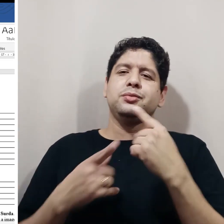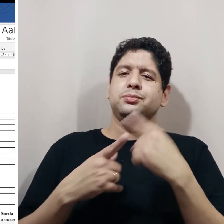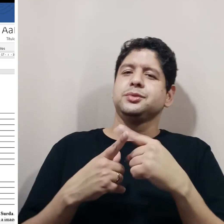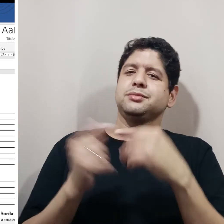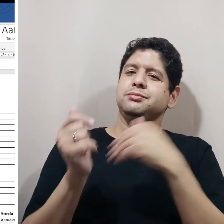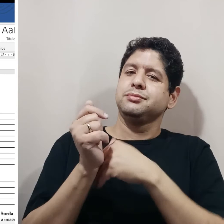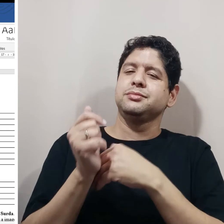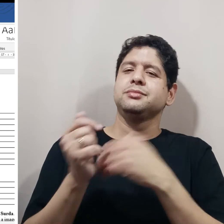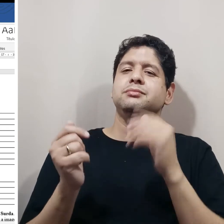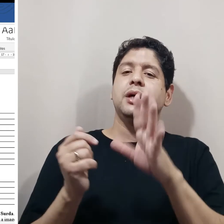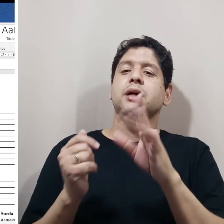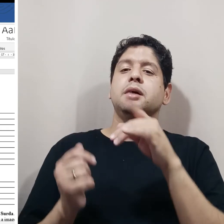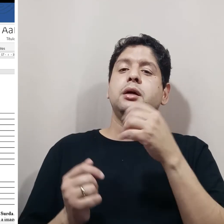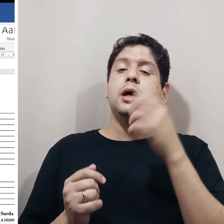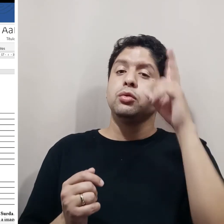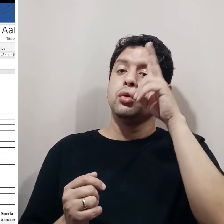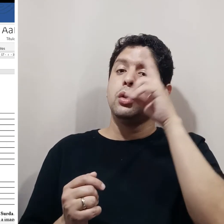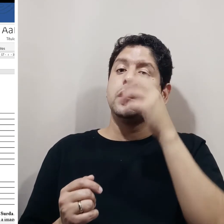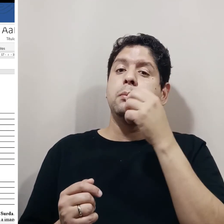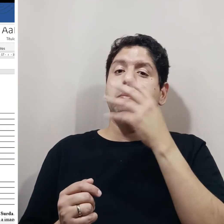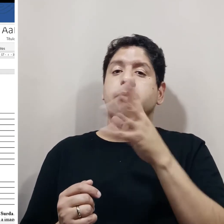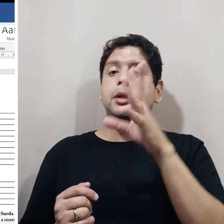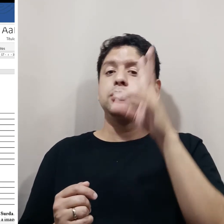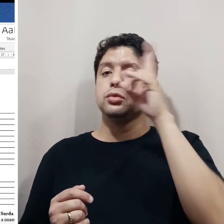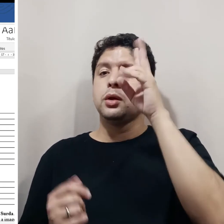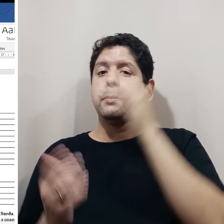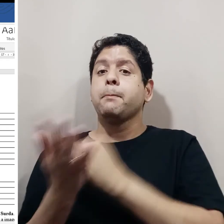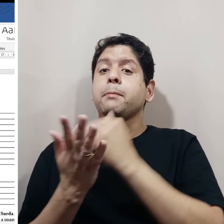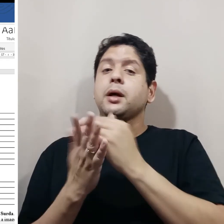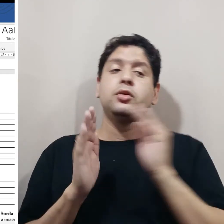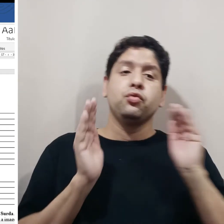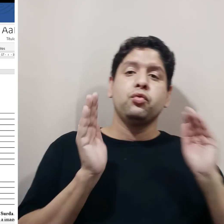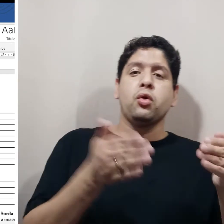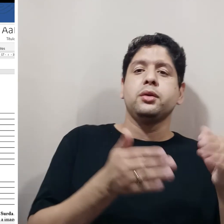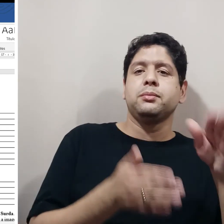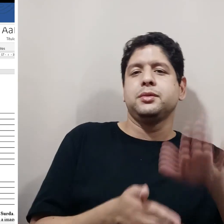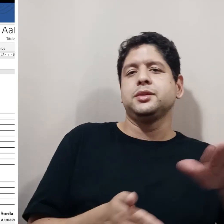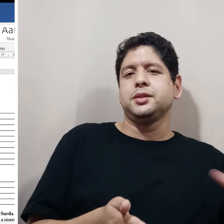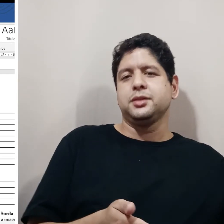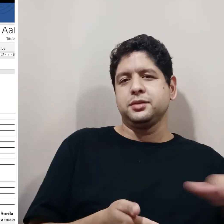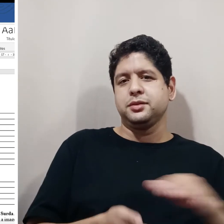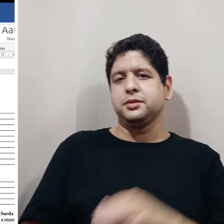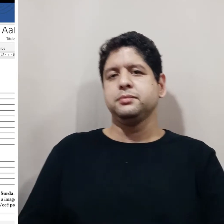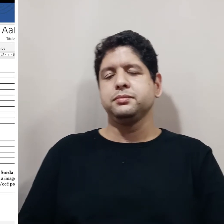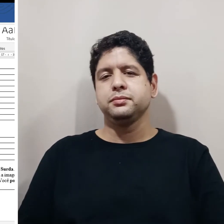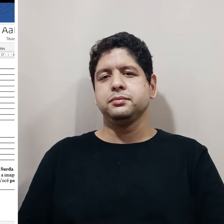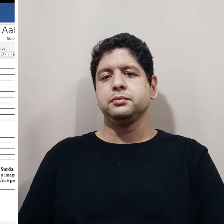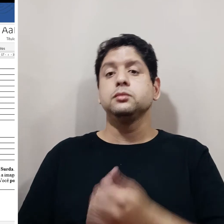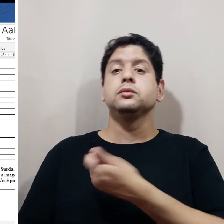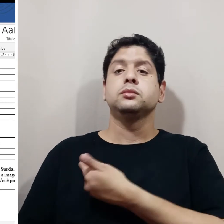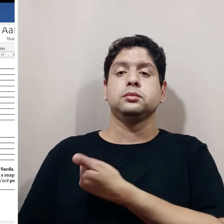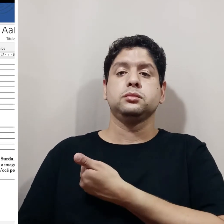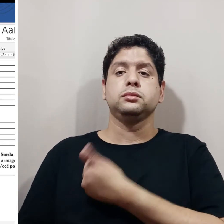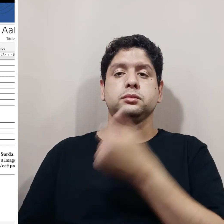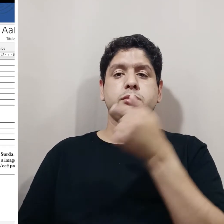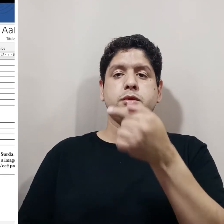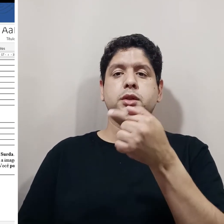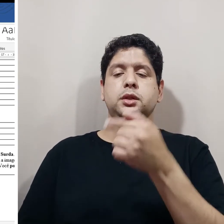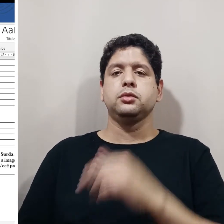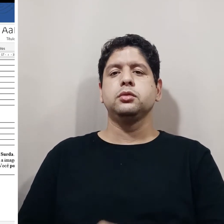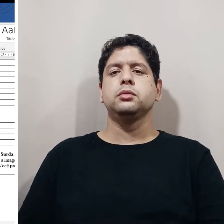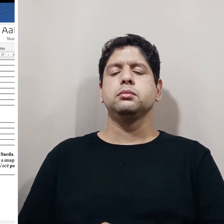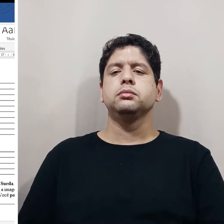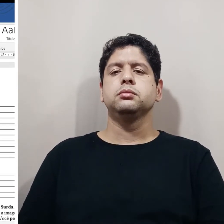é muito diferente, né? Não vou dar o spoiler aqui, mas o final é muito diferente, até por ser uma história um